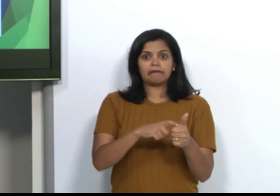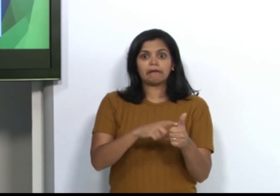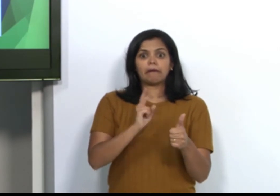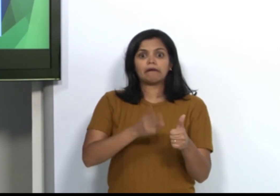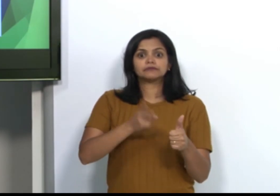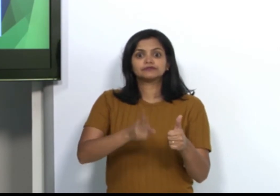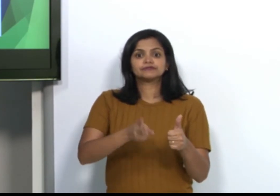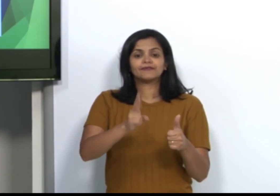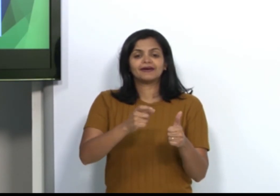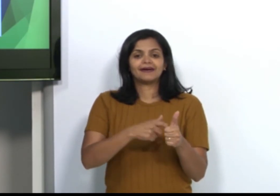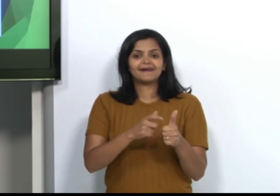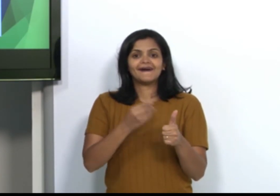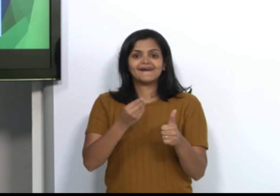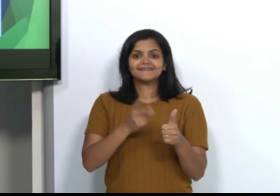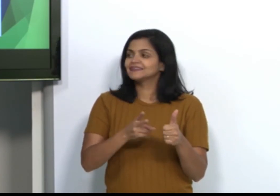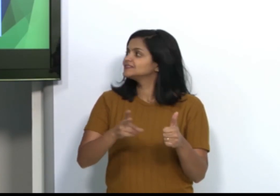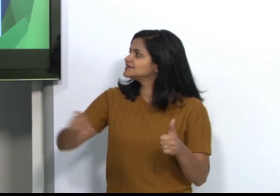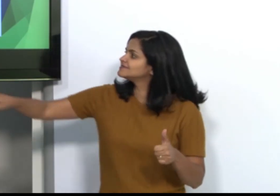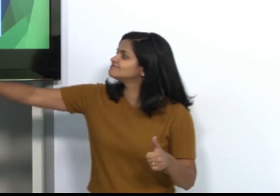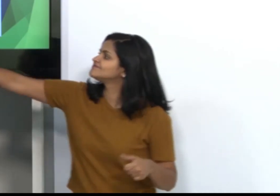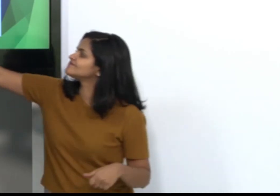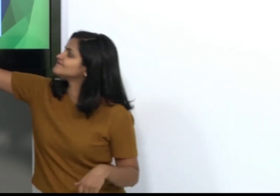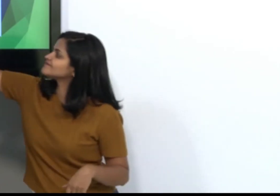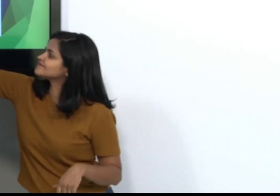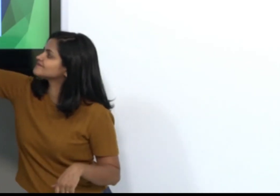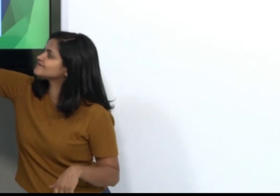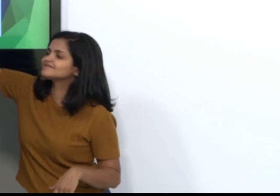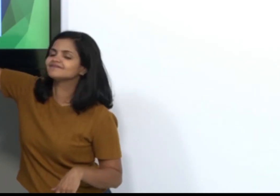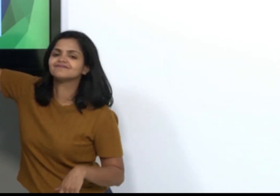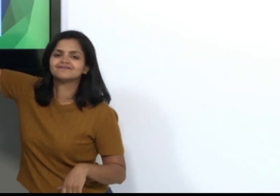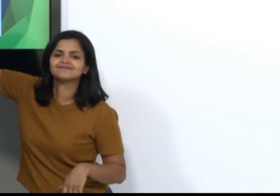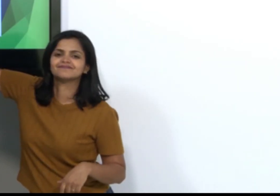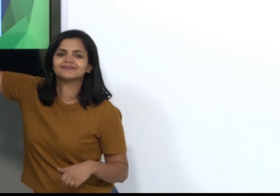tá ali eu e essa mão continuou. Vejam.